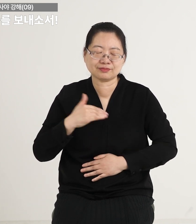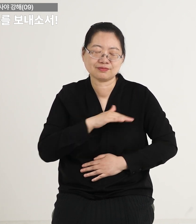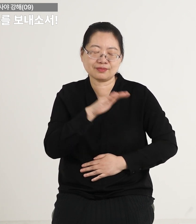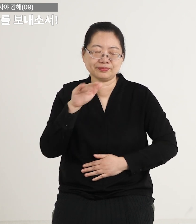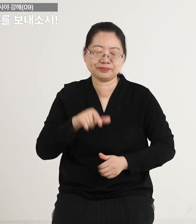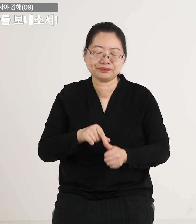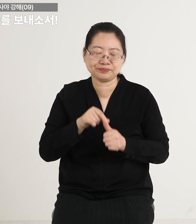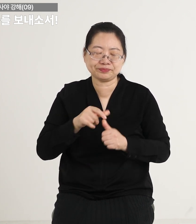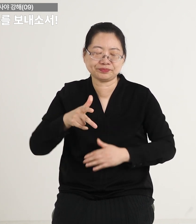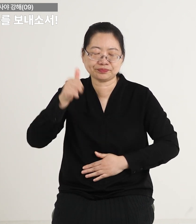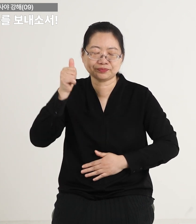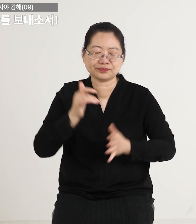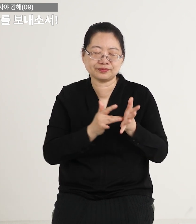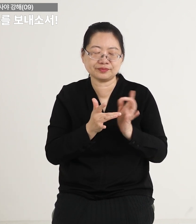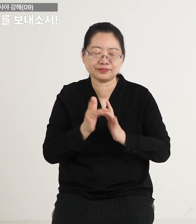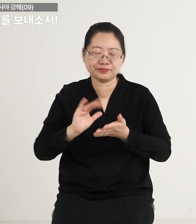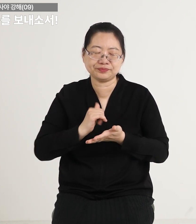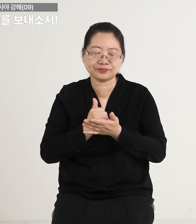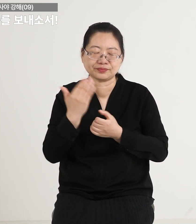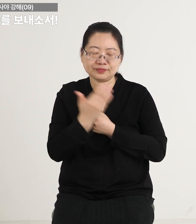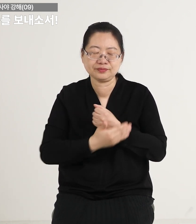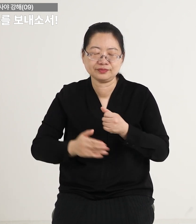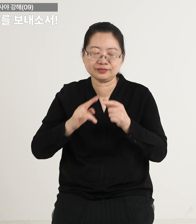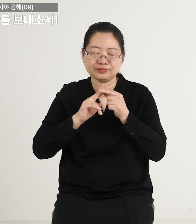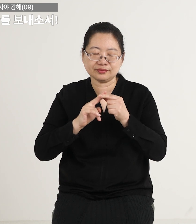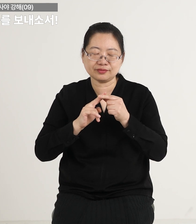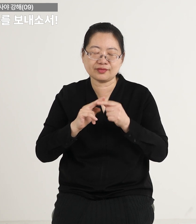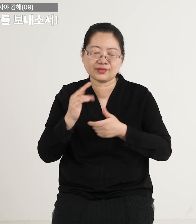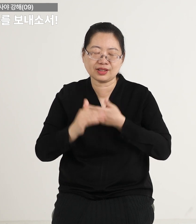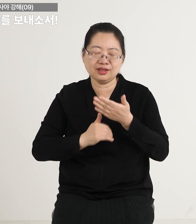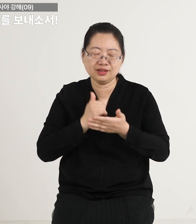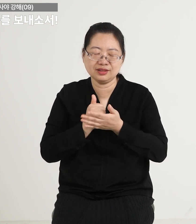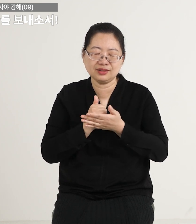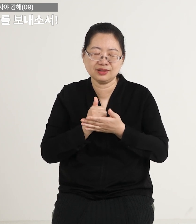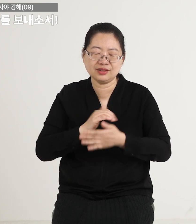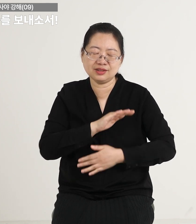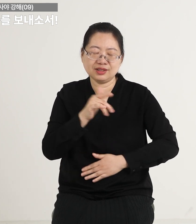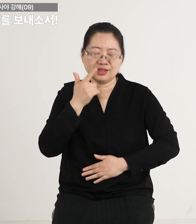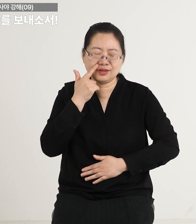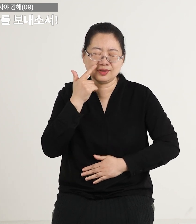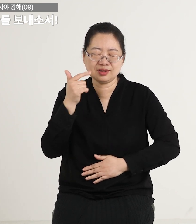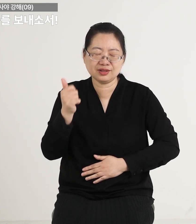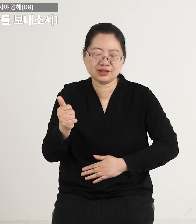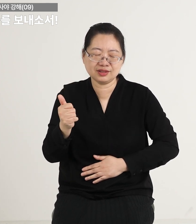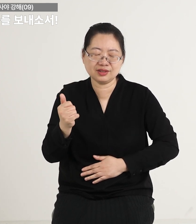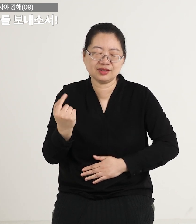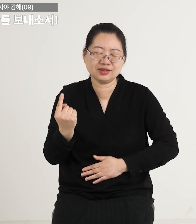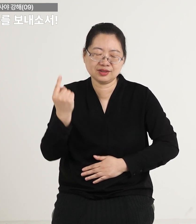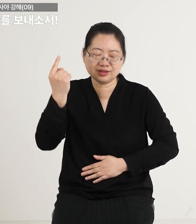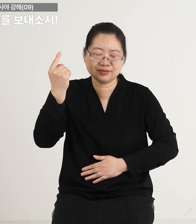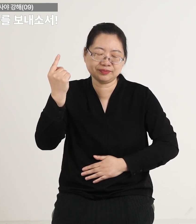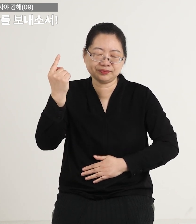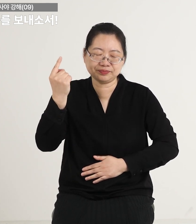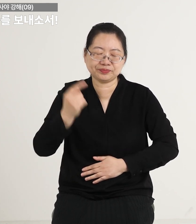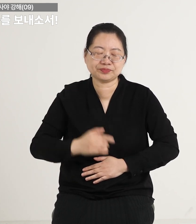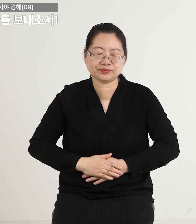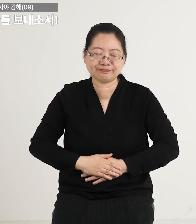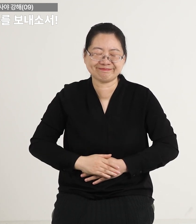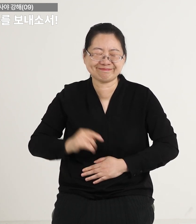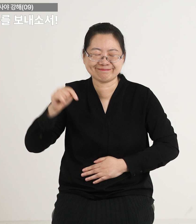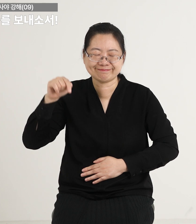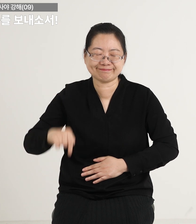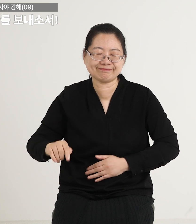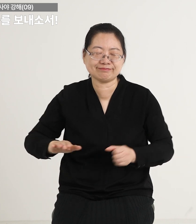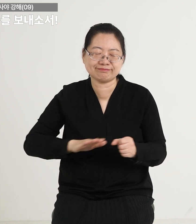우리 구주 예수 그리스도의 은혜와 하나님 우리 아버지의 높고